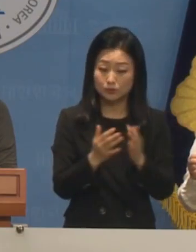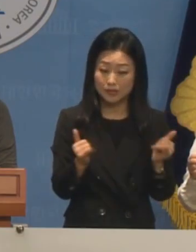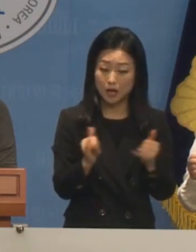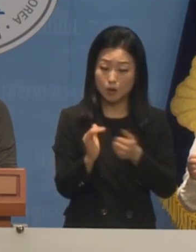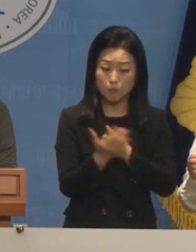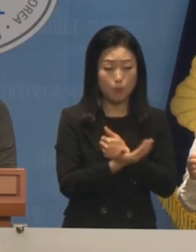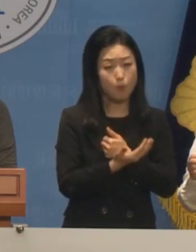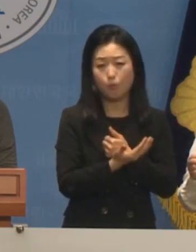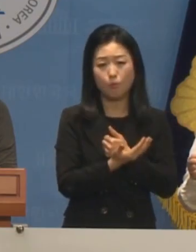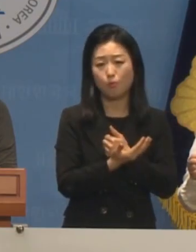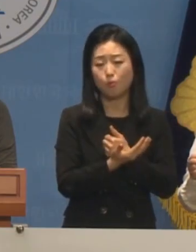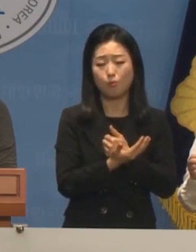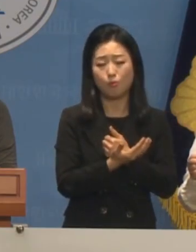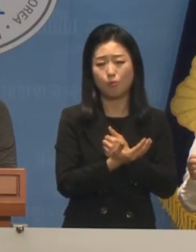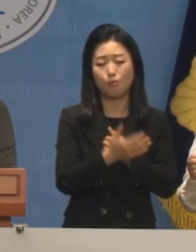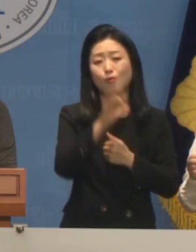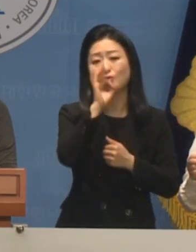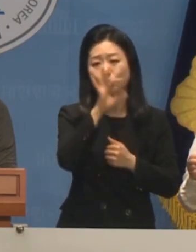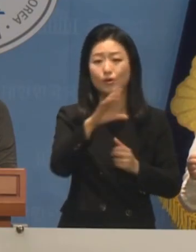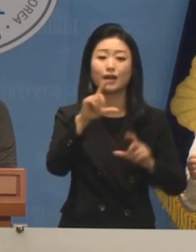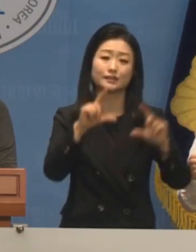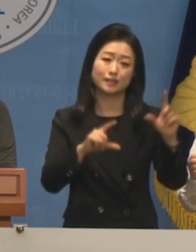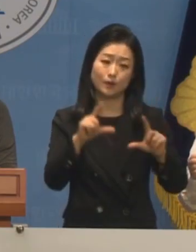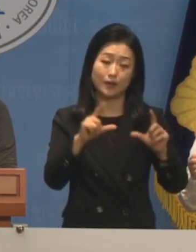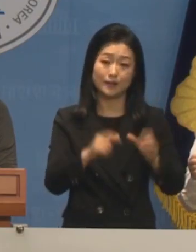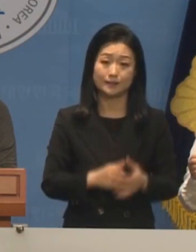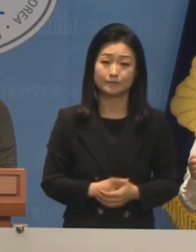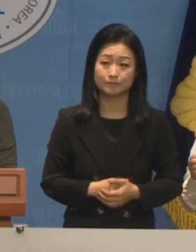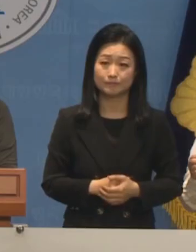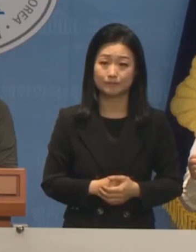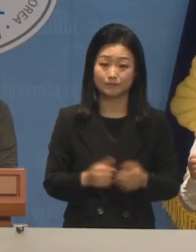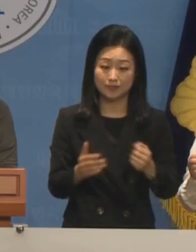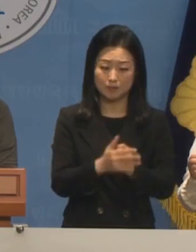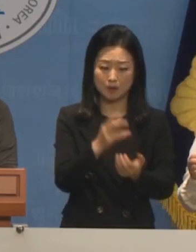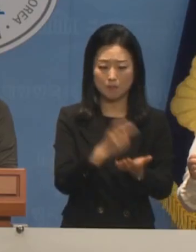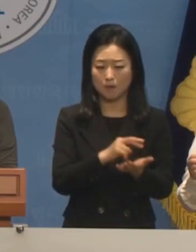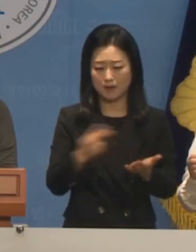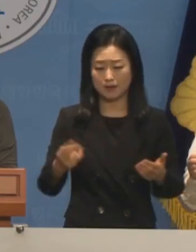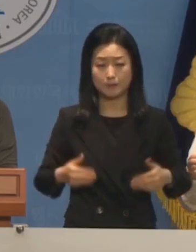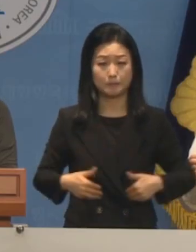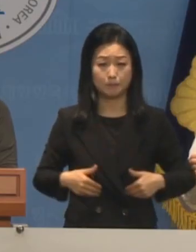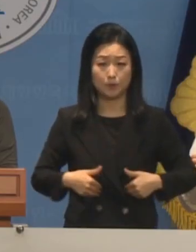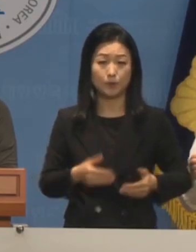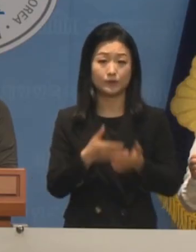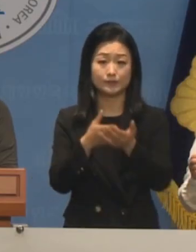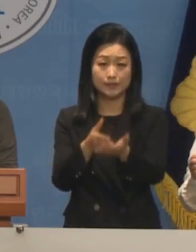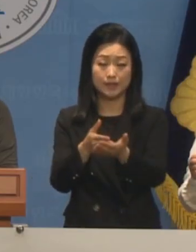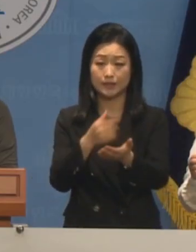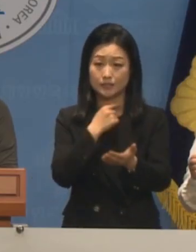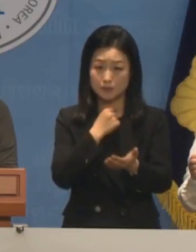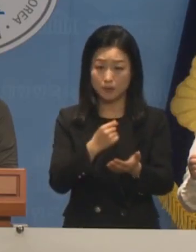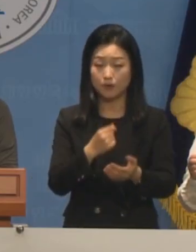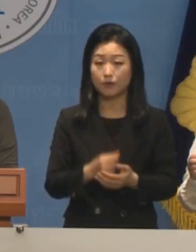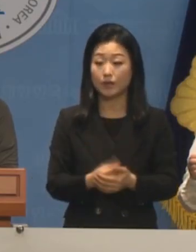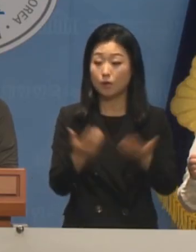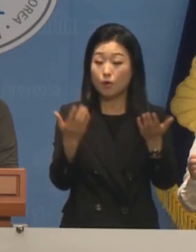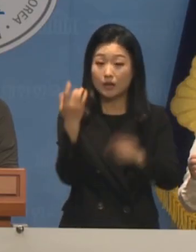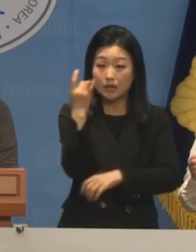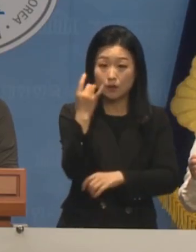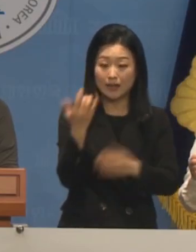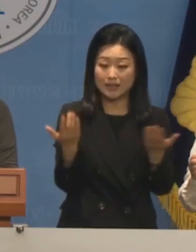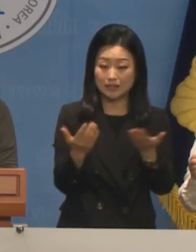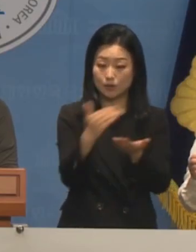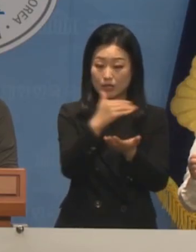보호 못하는 근거를 확대시키고 있습니다 근로기준법의 적용 제외 치지는 영세